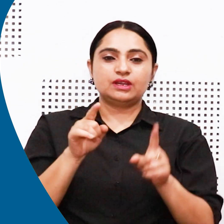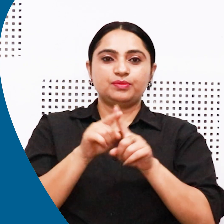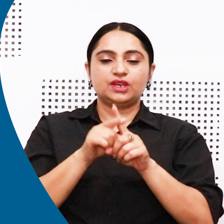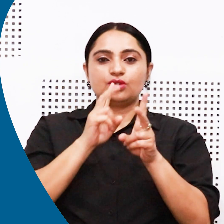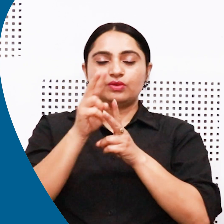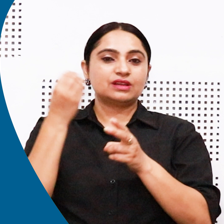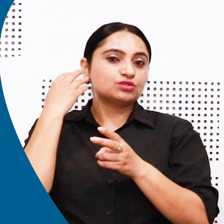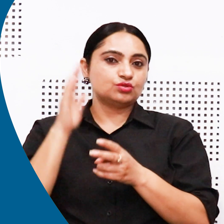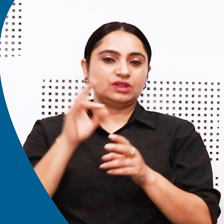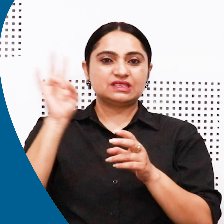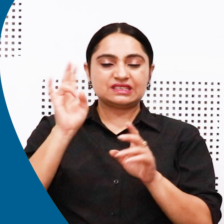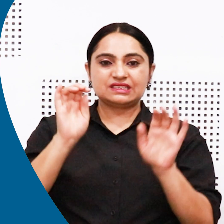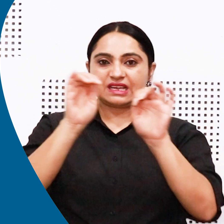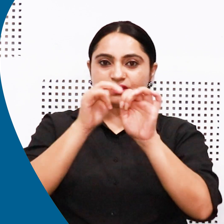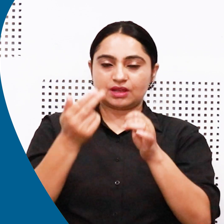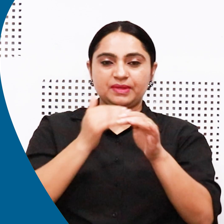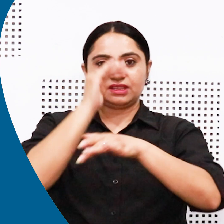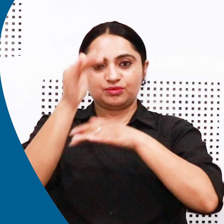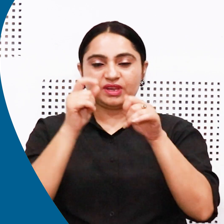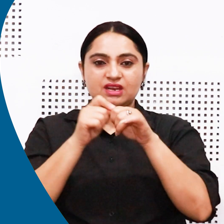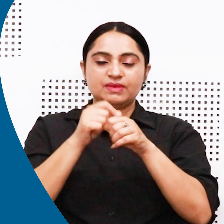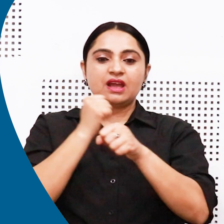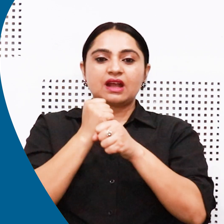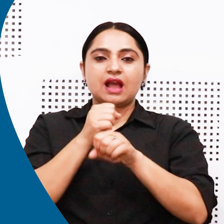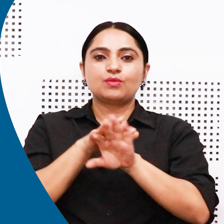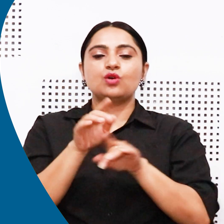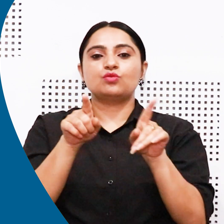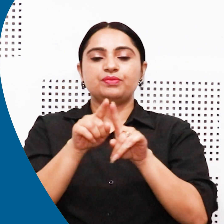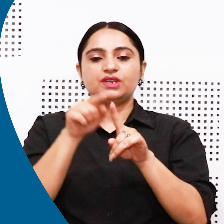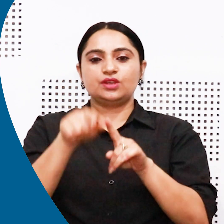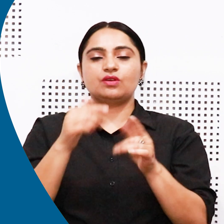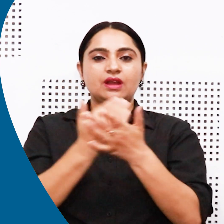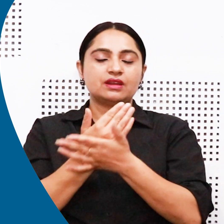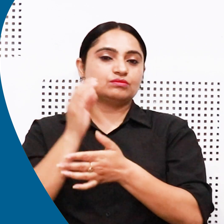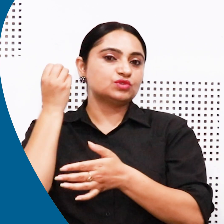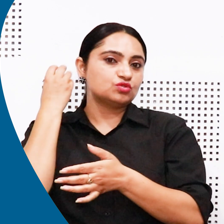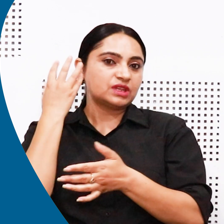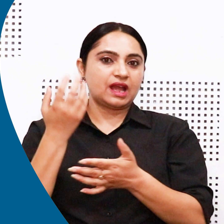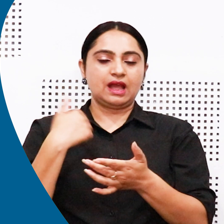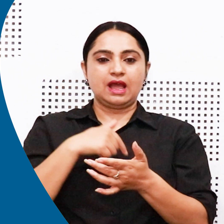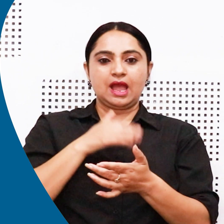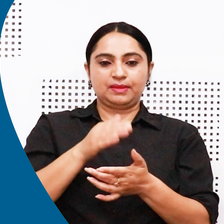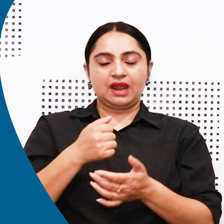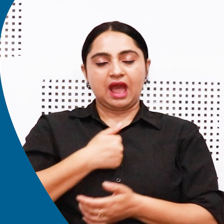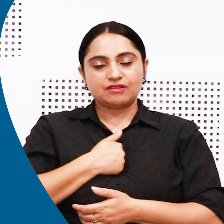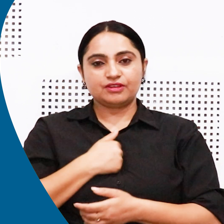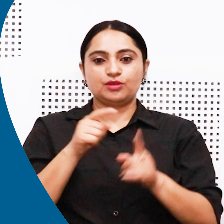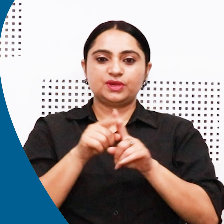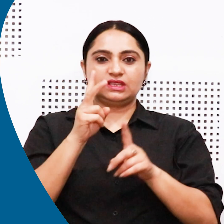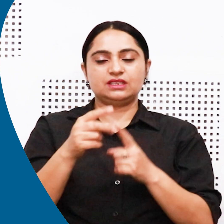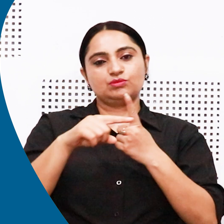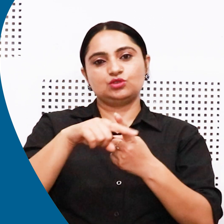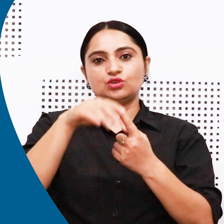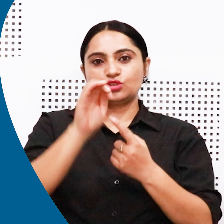कुराहरू सुने। शिक्षा सम्बन्धी विकास निर्माणका कामहरू पनि यो कार्यक्रम सुनिरहँदाखेरि हामी आफै नै त्यसमा